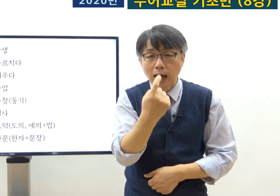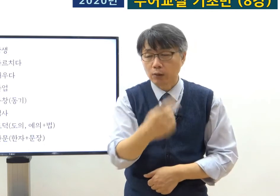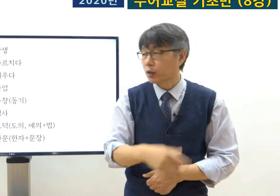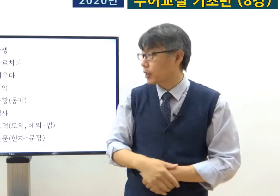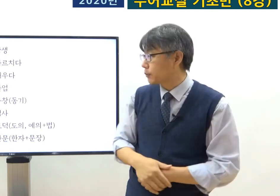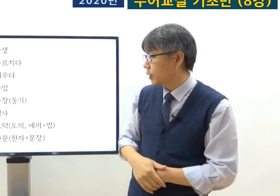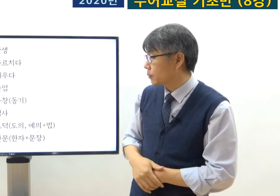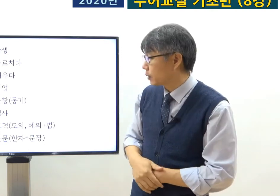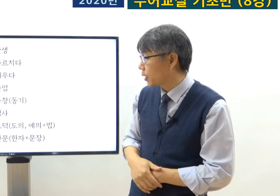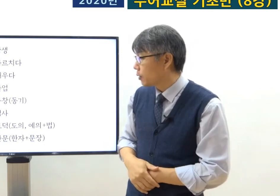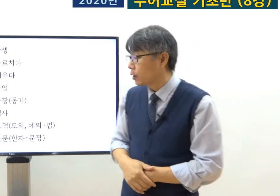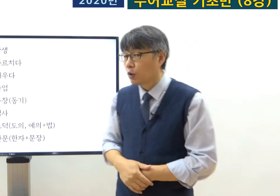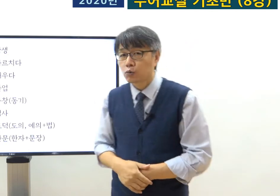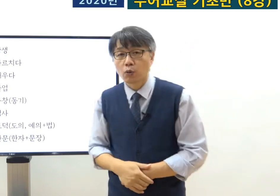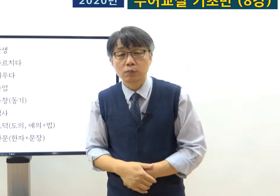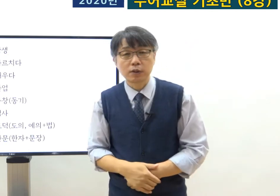이렇게 하시면 되겠습니다. 졸업은